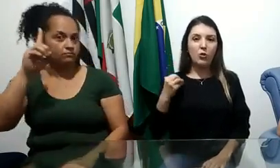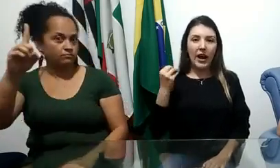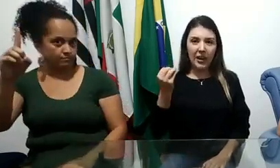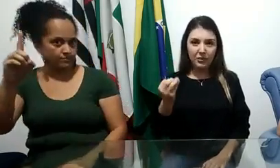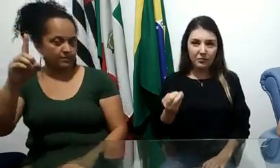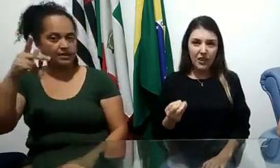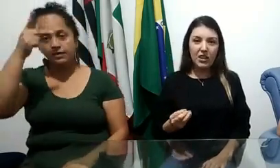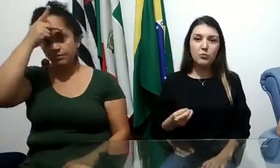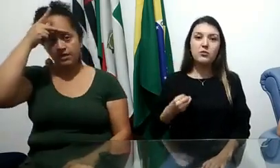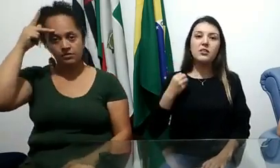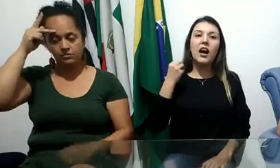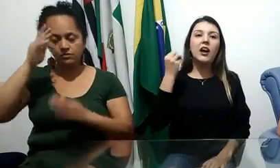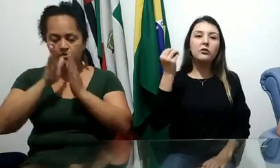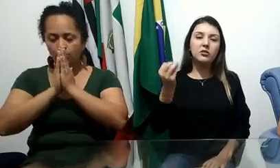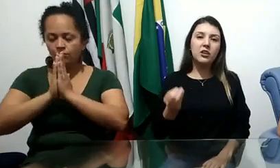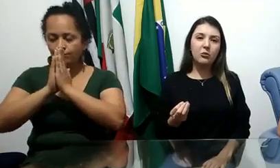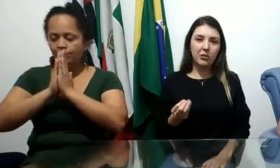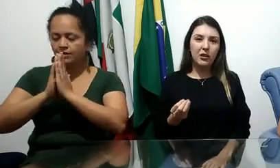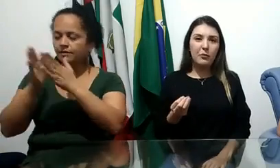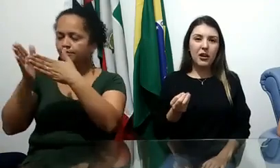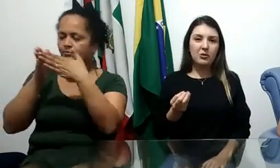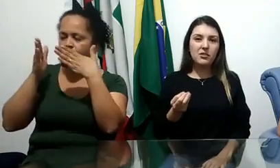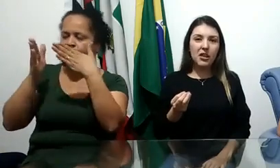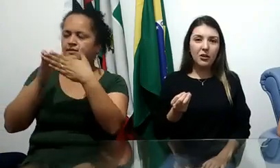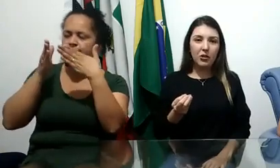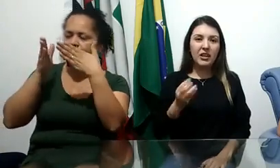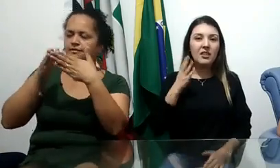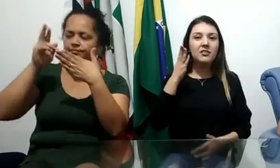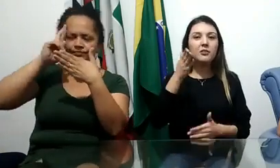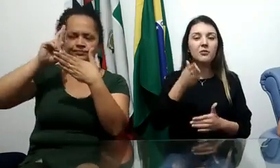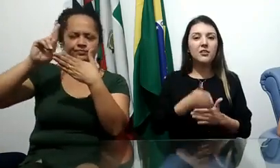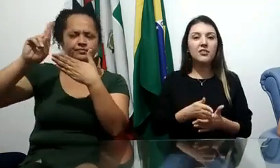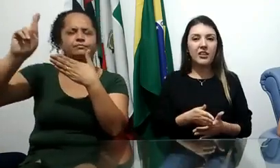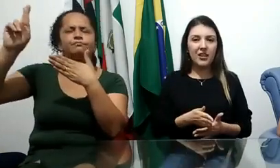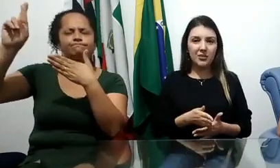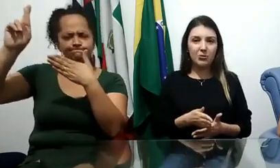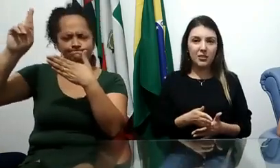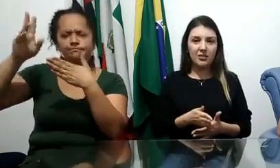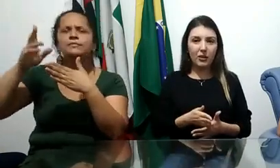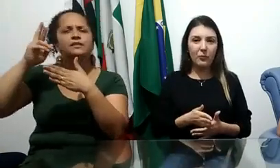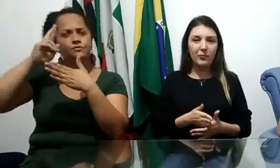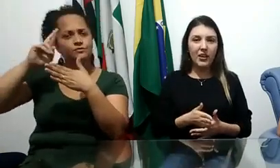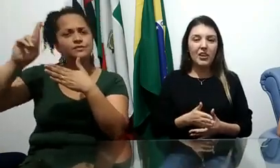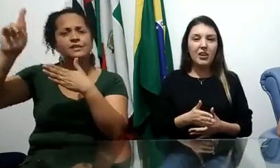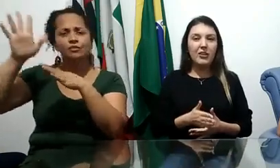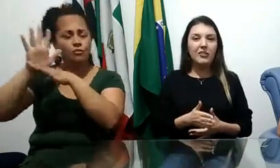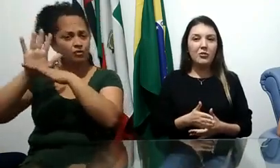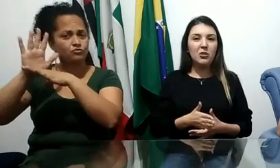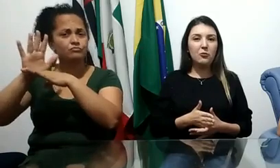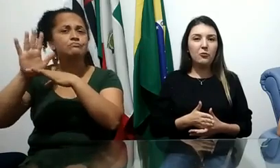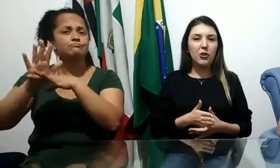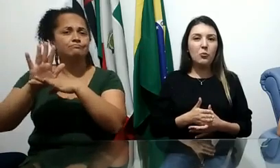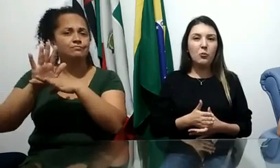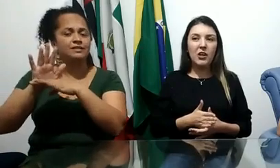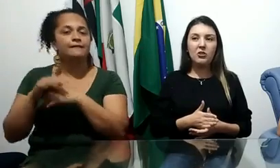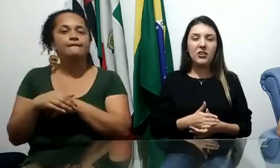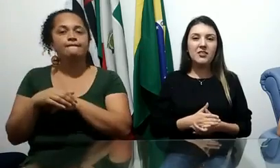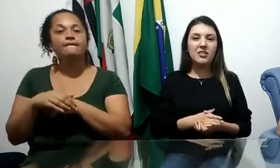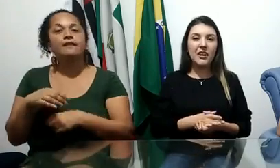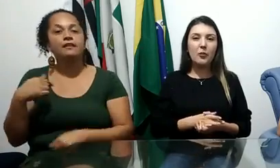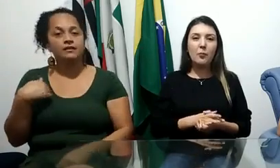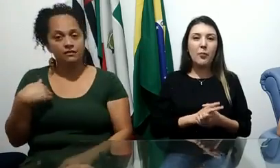a orar e buscar ao Senhor, para que o Senhor intervisse naquela situação. E eu entendo que foi um